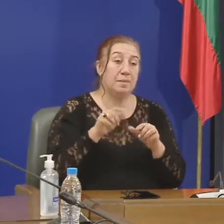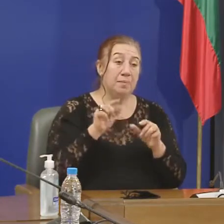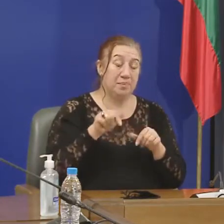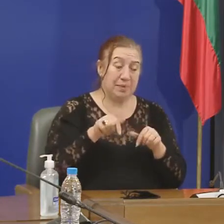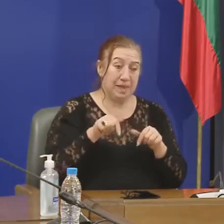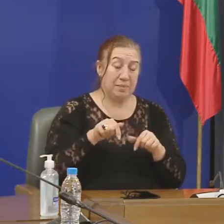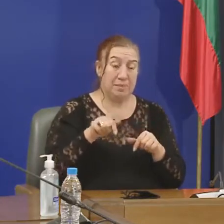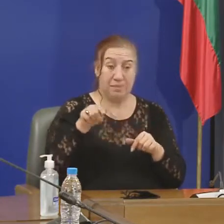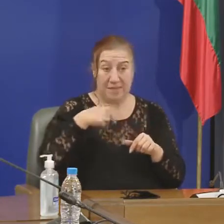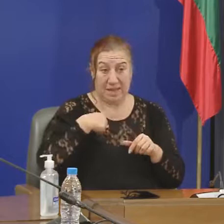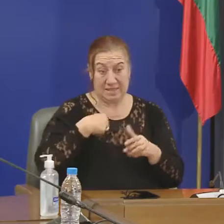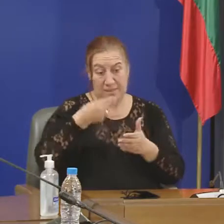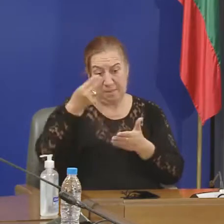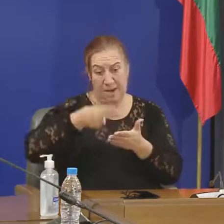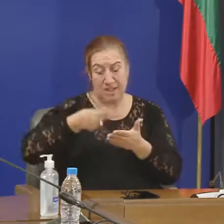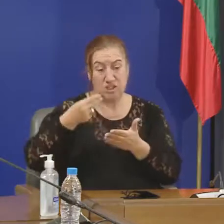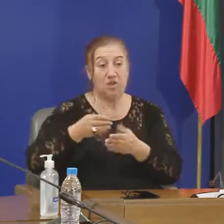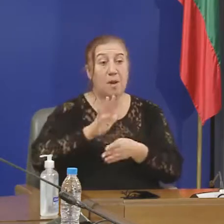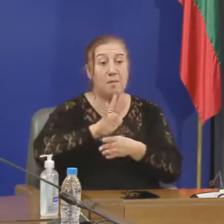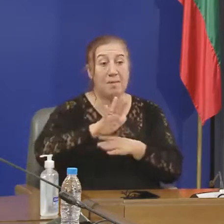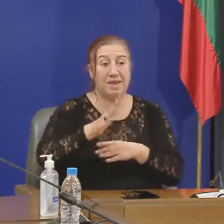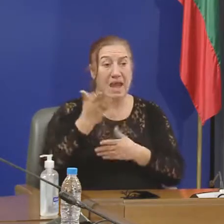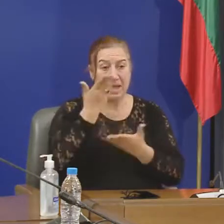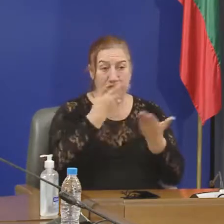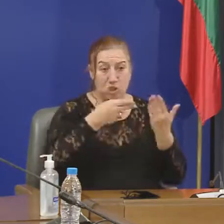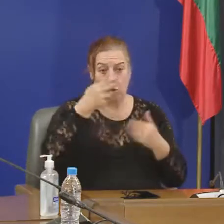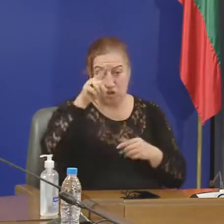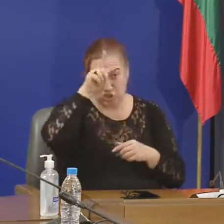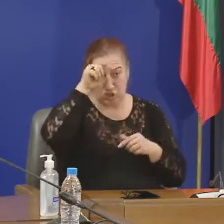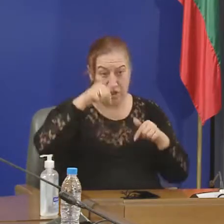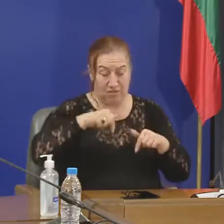тези училища, на които съм разрешил към днешна дата. Очаквам